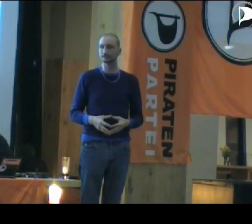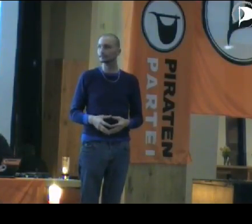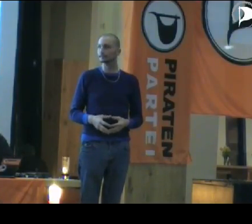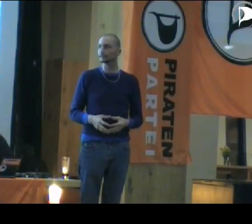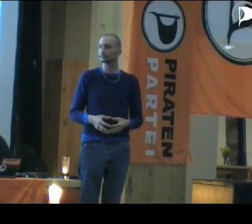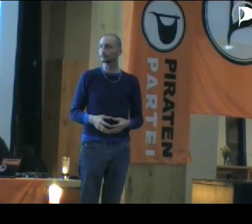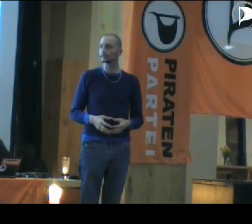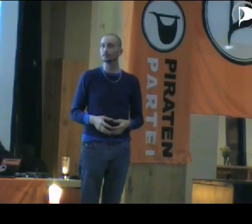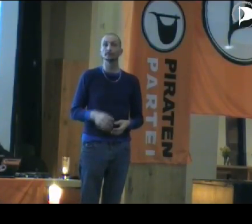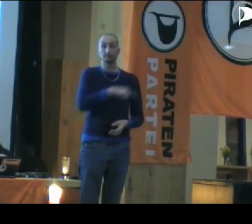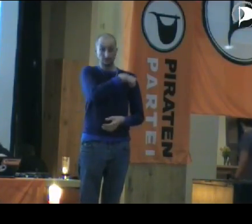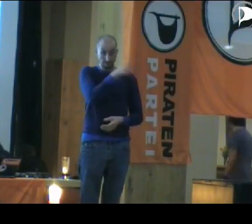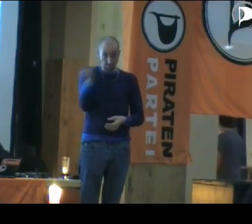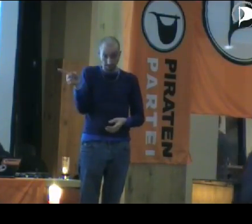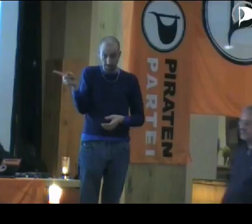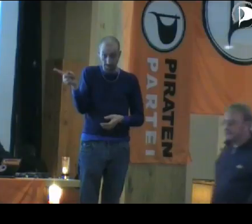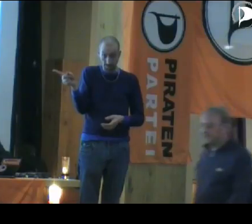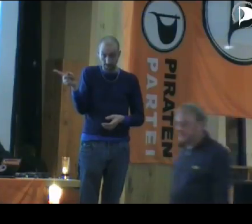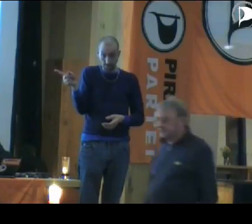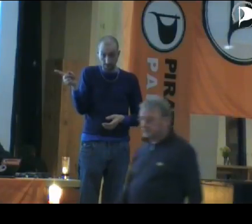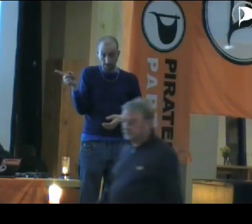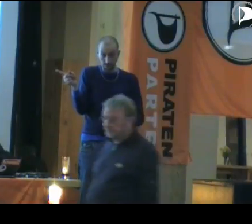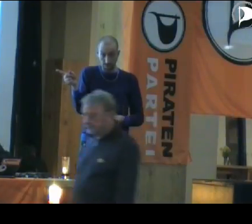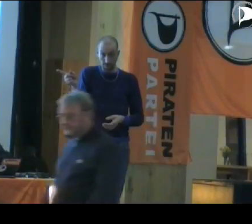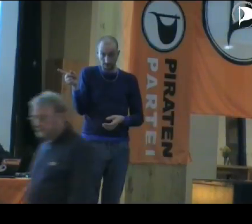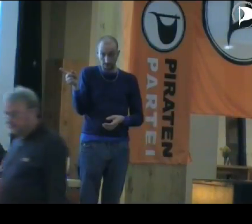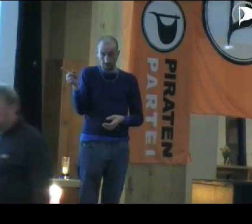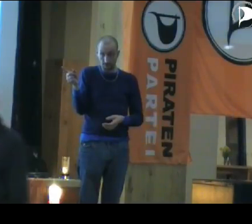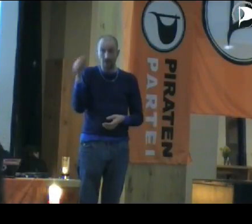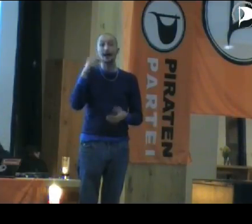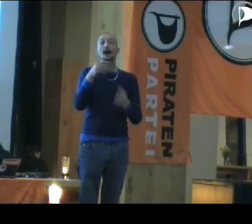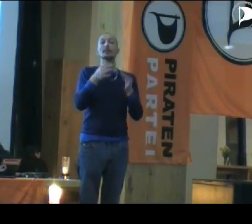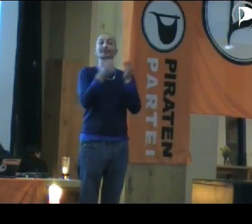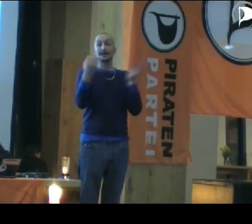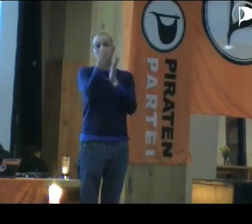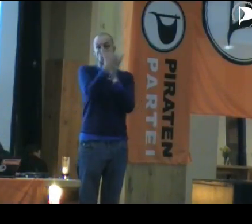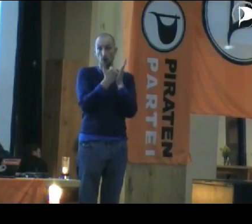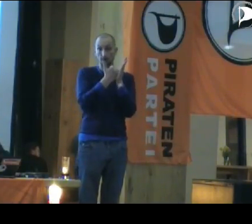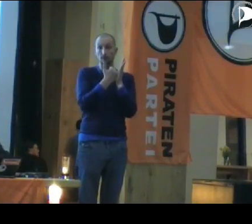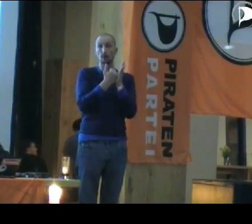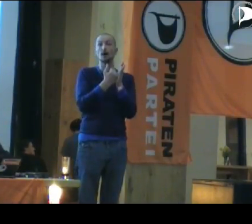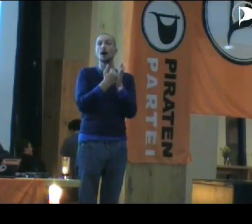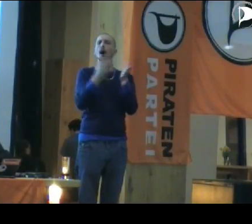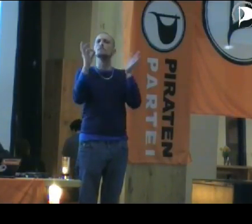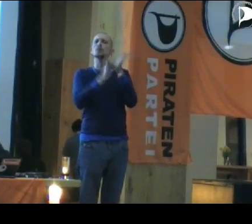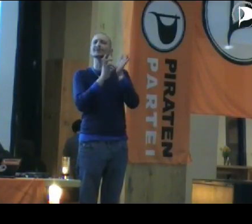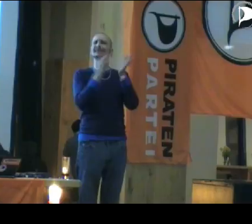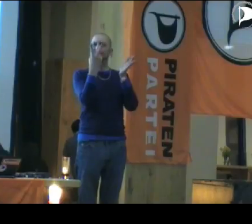ihr habt ihr habt auf der tagesordnung unter 25